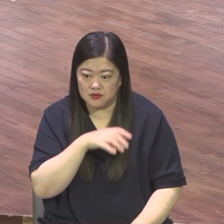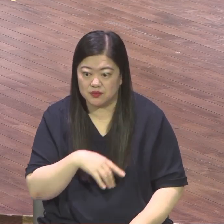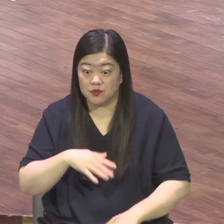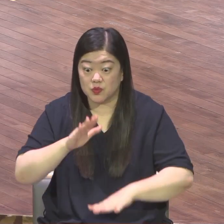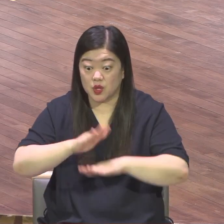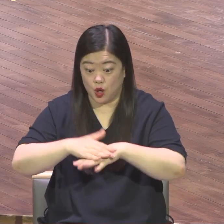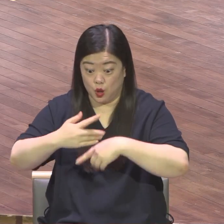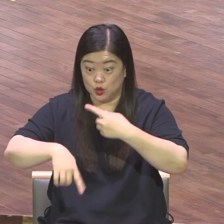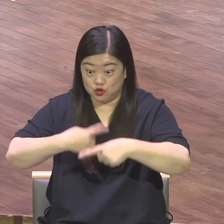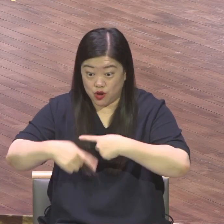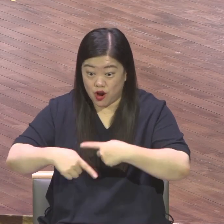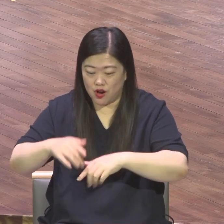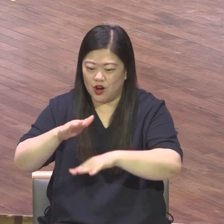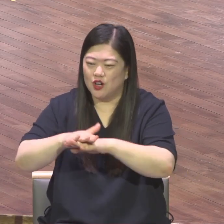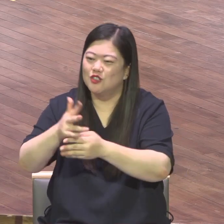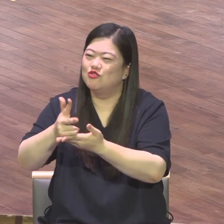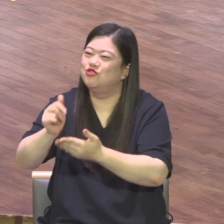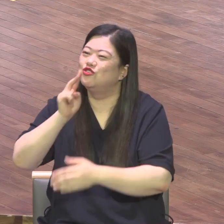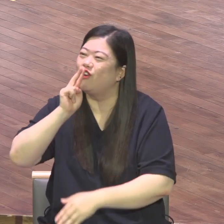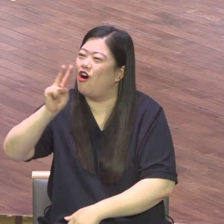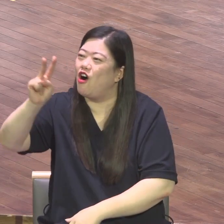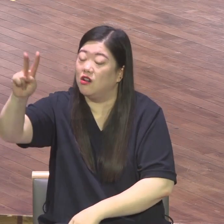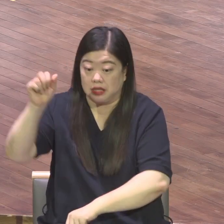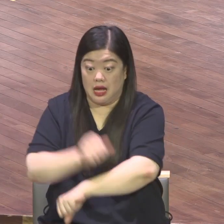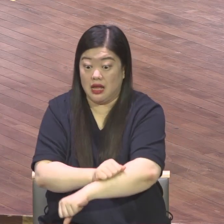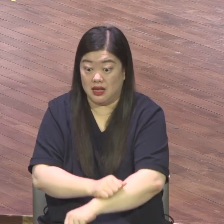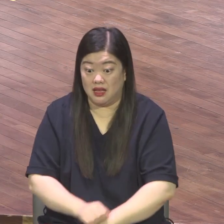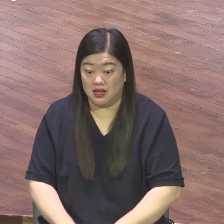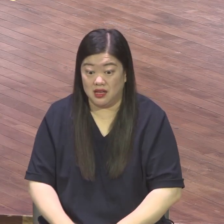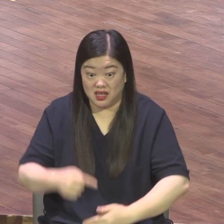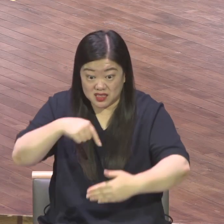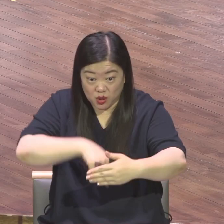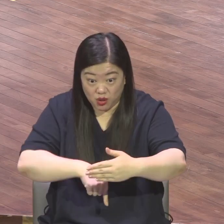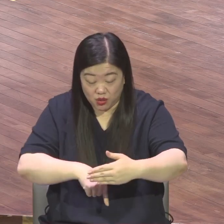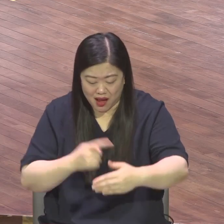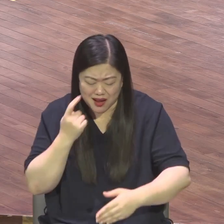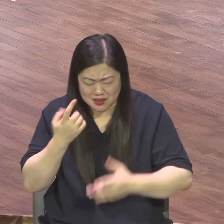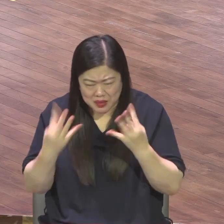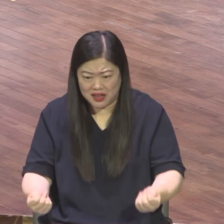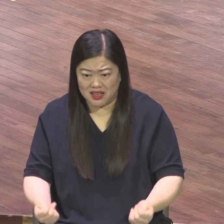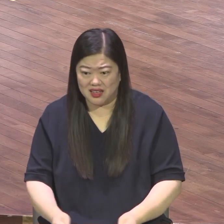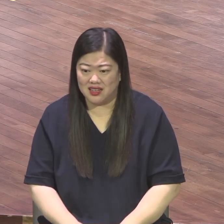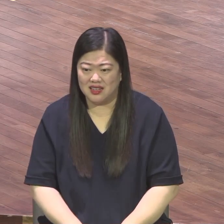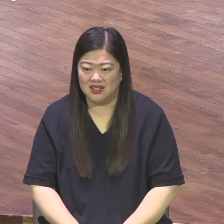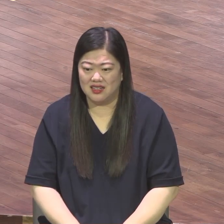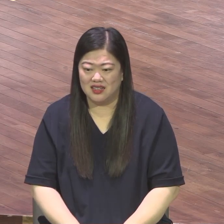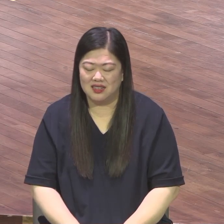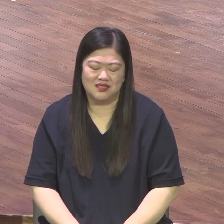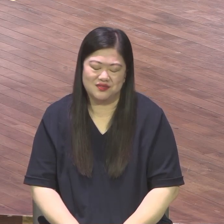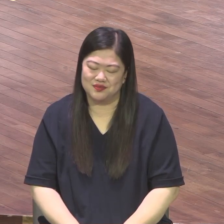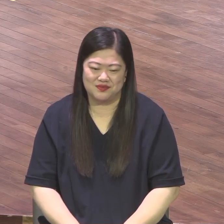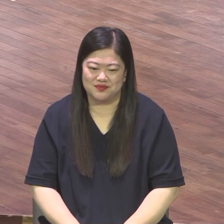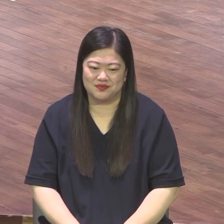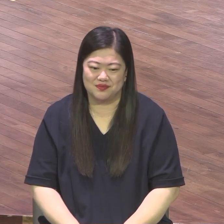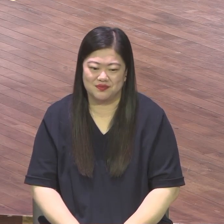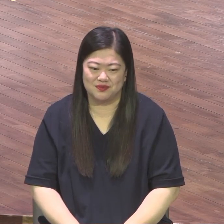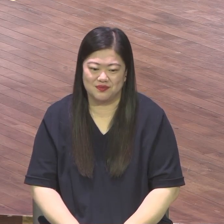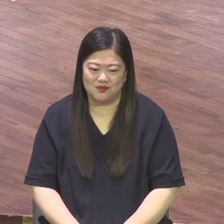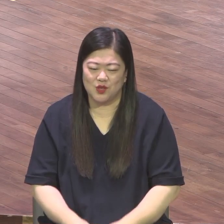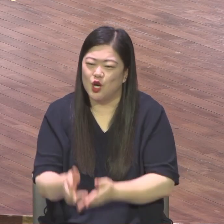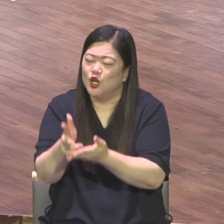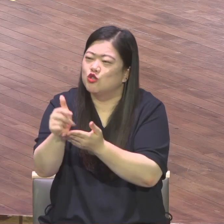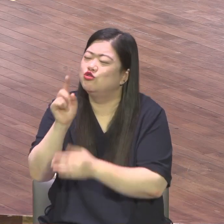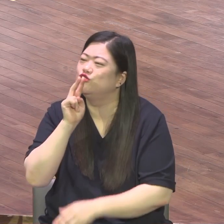주여 주여 주여 하는 자만 다 구원받냐? 웃기지 마라. 예수님 말씀이에요. 다 못 받는다고. 입술로 주여 주여